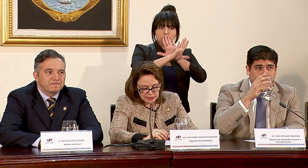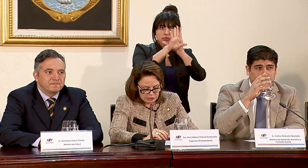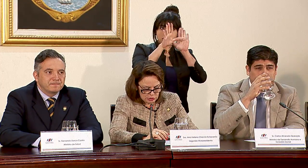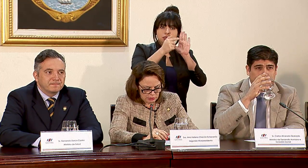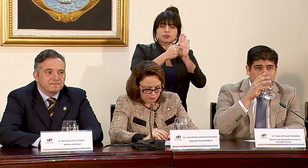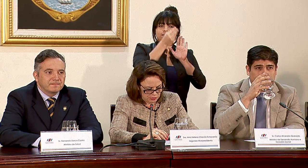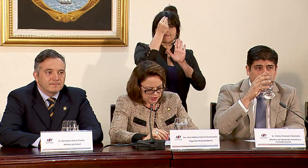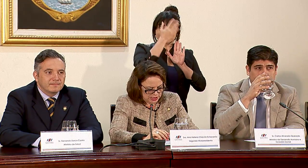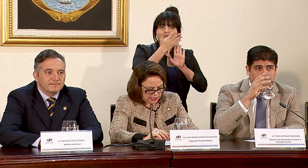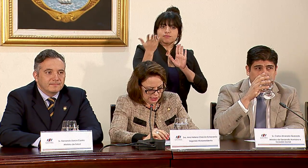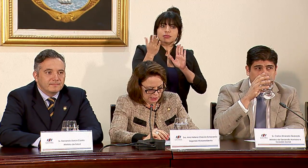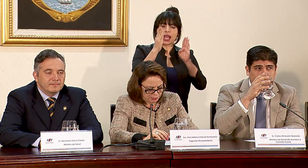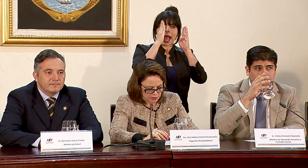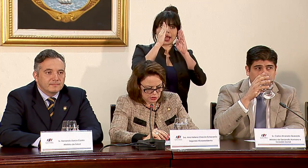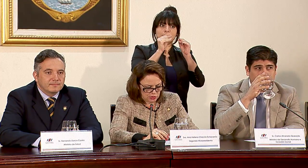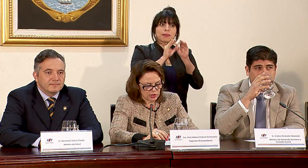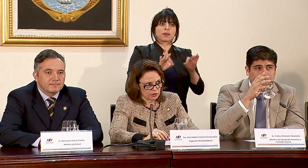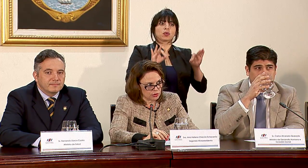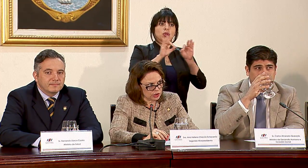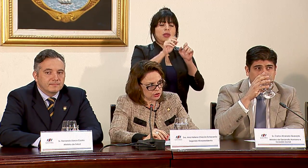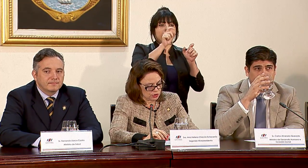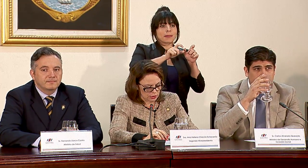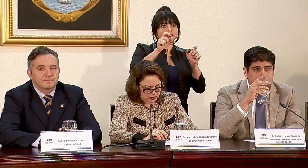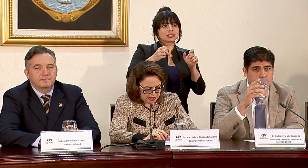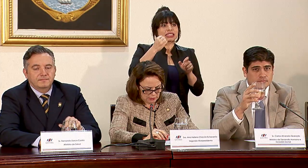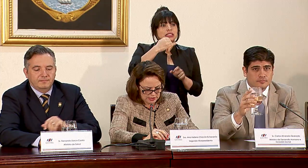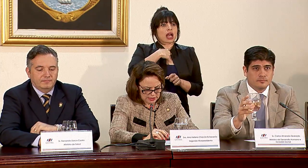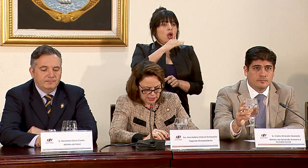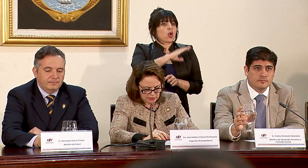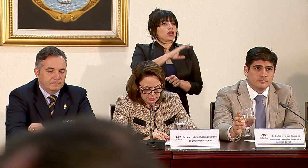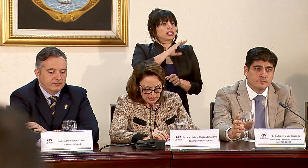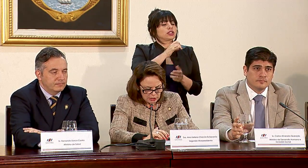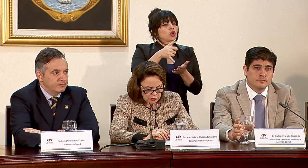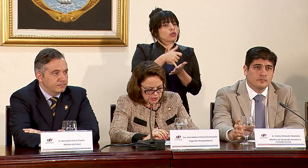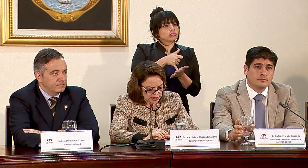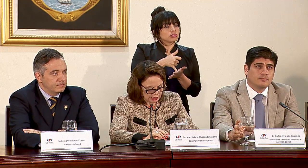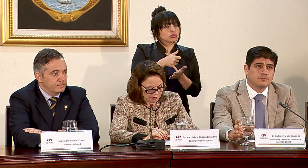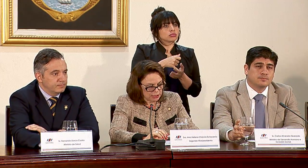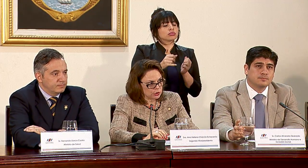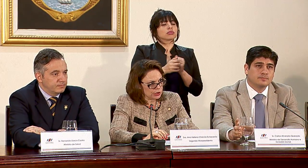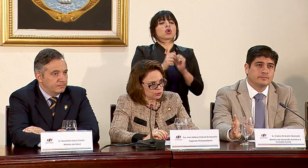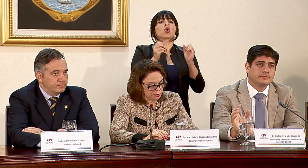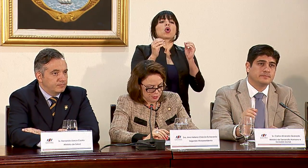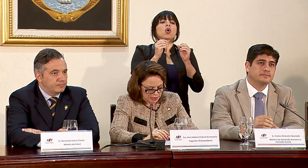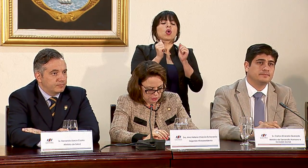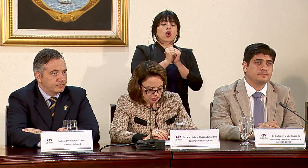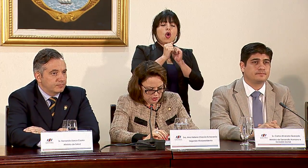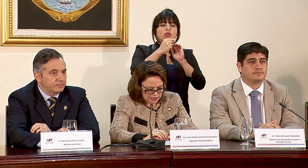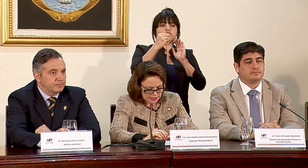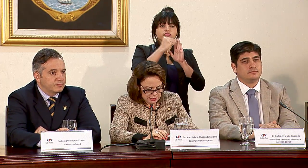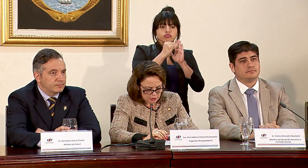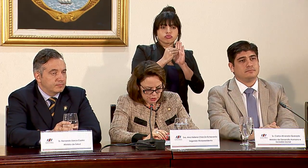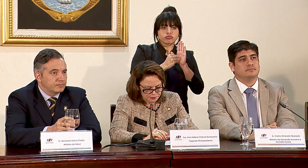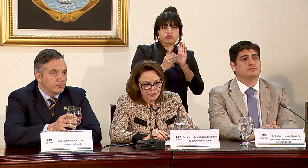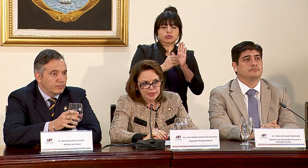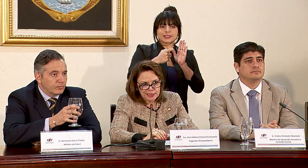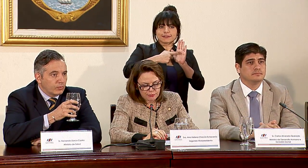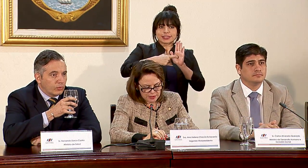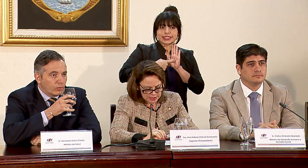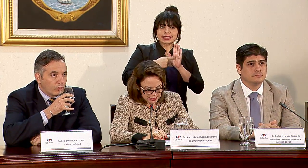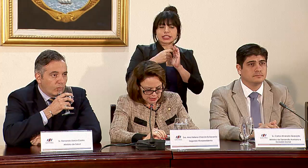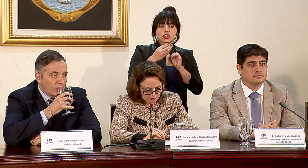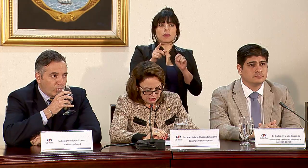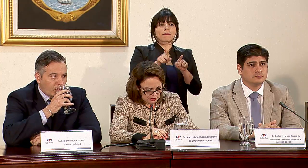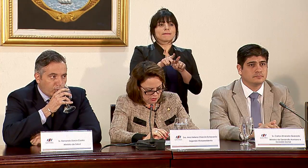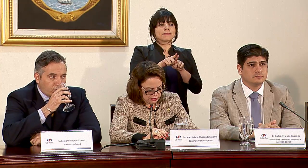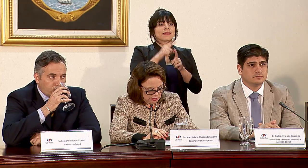brindarán atención priorizada a la población en condición de vulnerabilidad, con señalamiento en el cumplimiento de los requisitos y